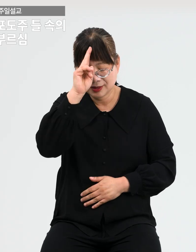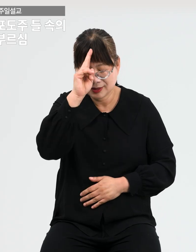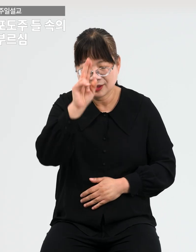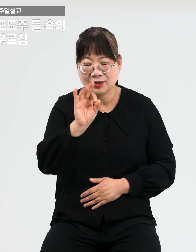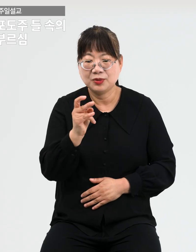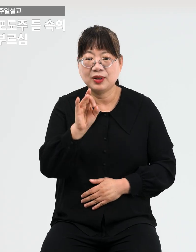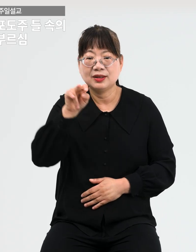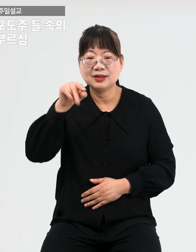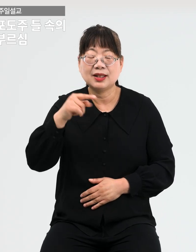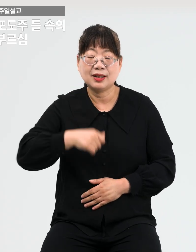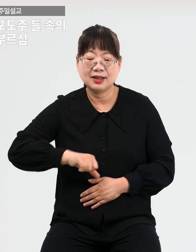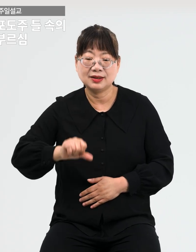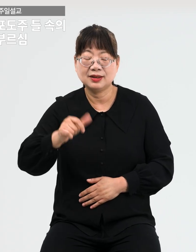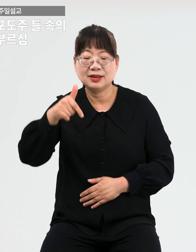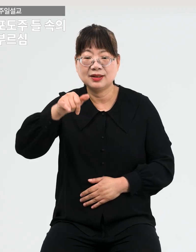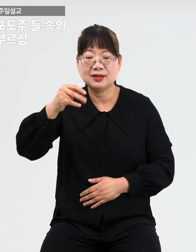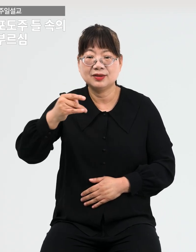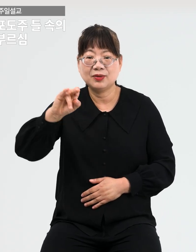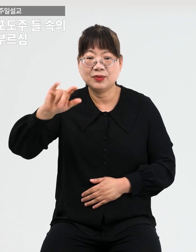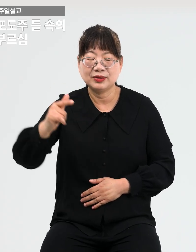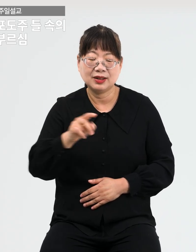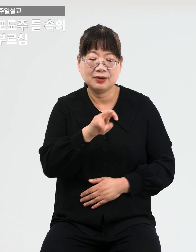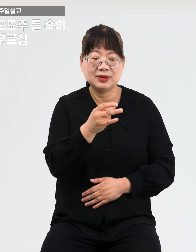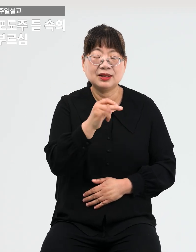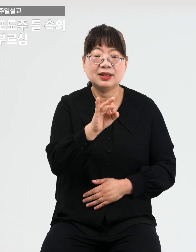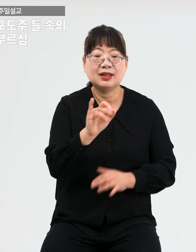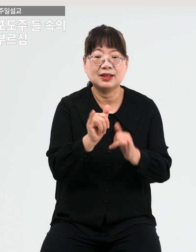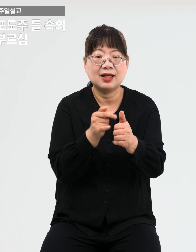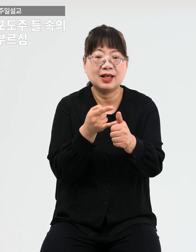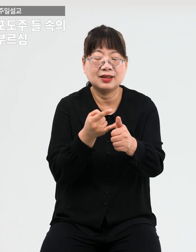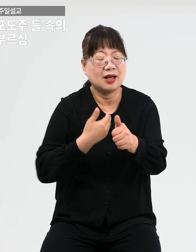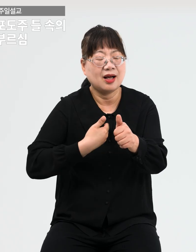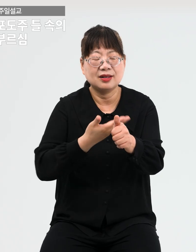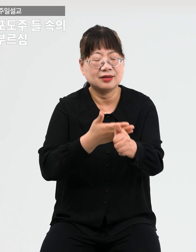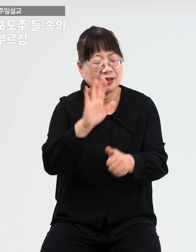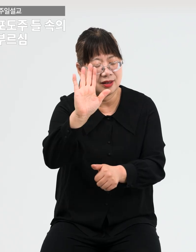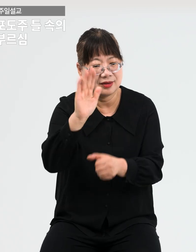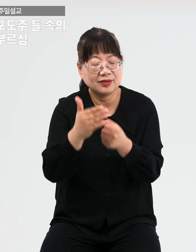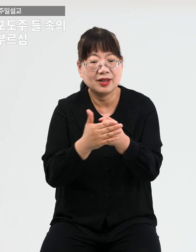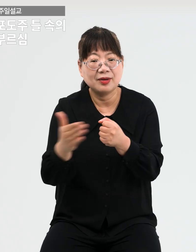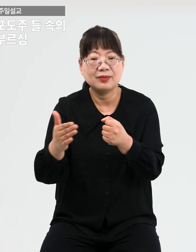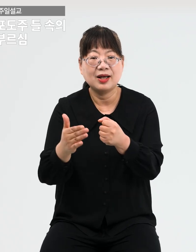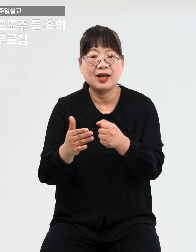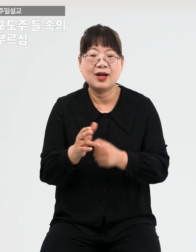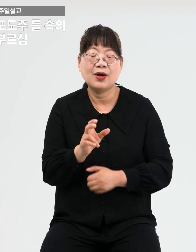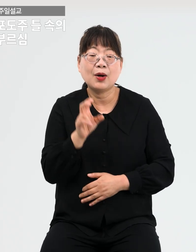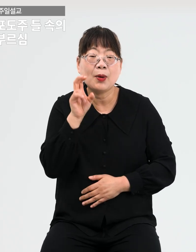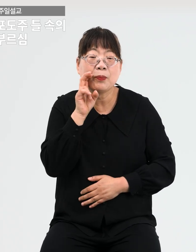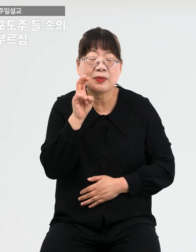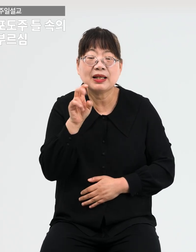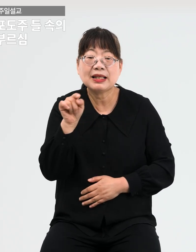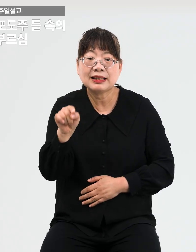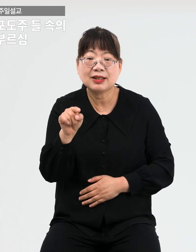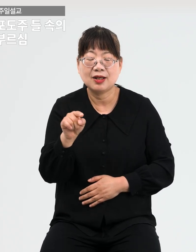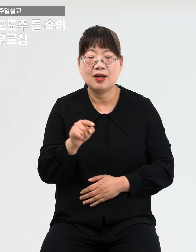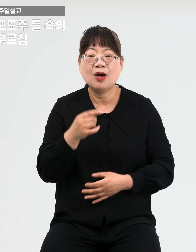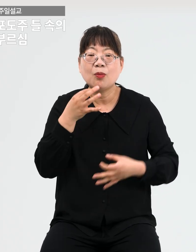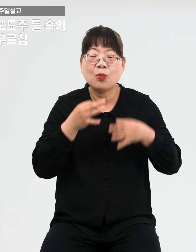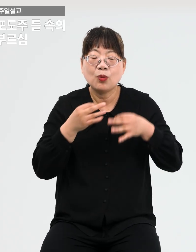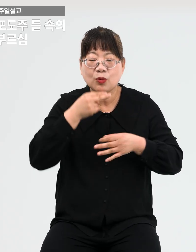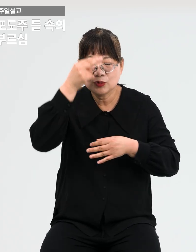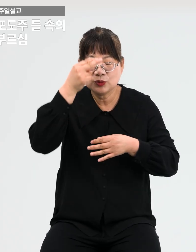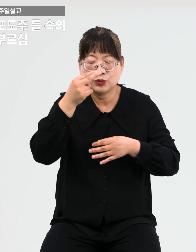아들 기드온이 미디안 사람에게 알리지 아니하려 하여 밀을 포도주 틀에서 타작하더니,